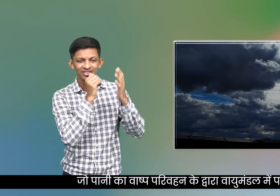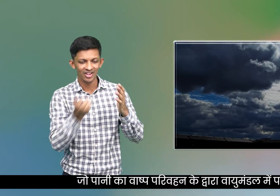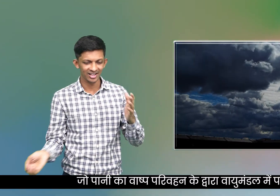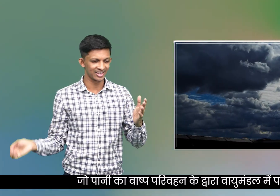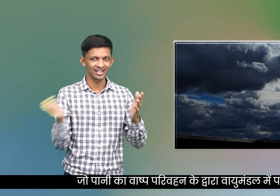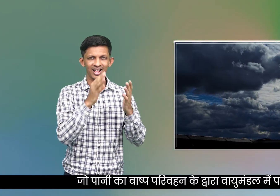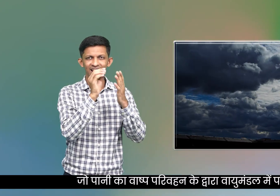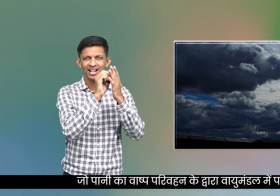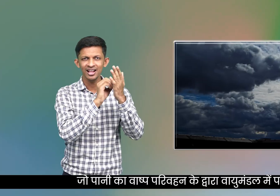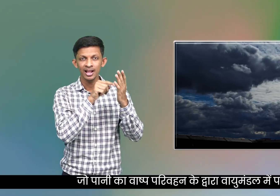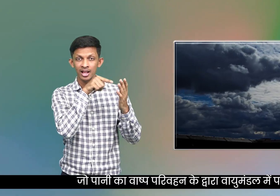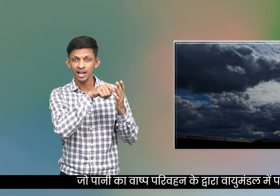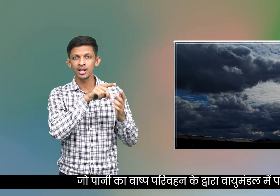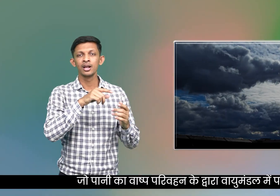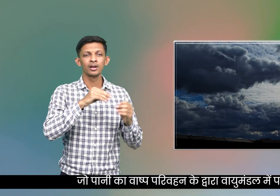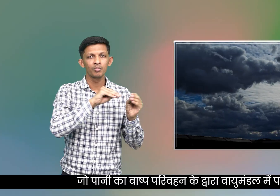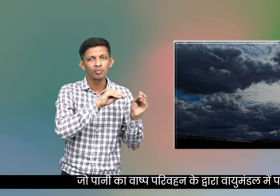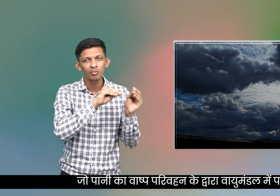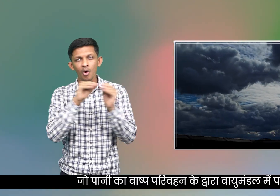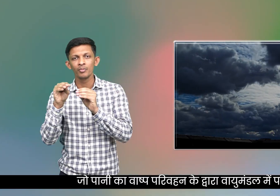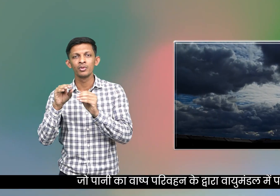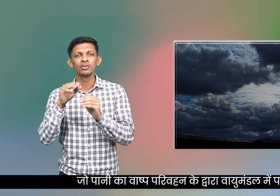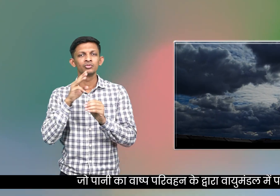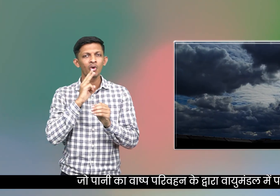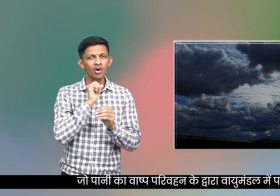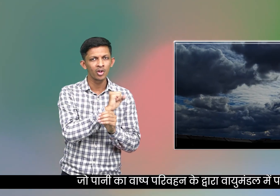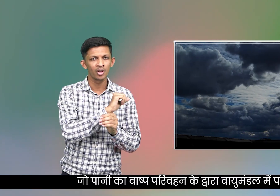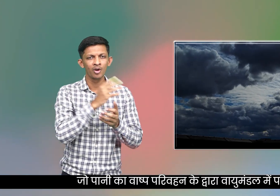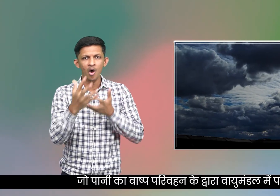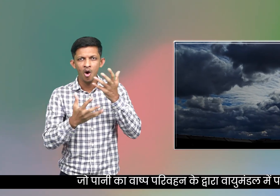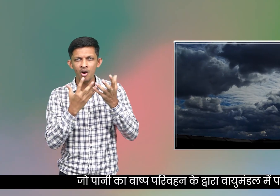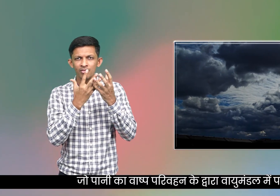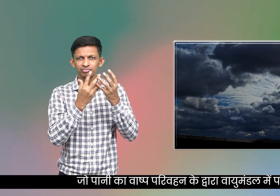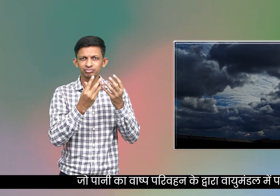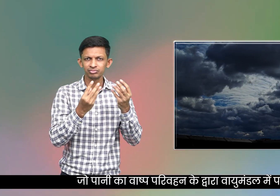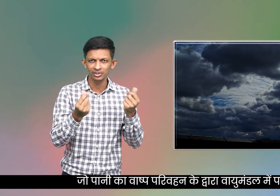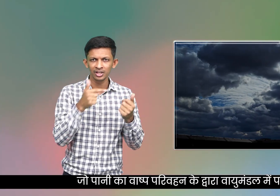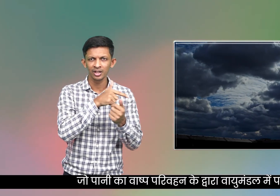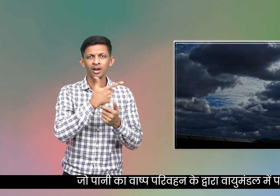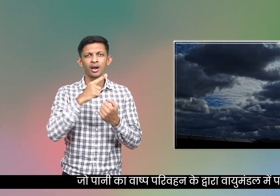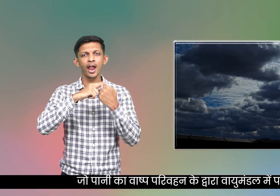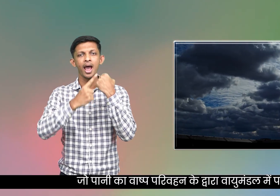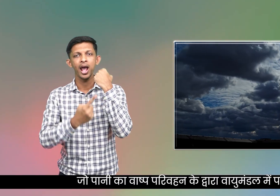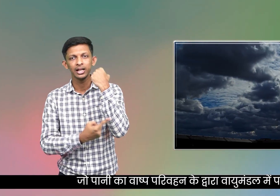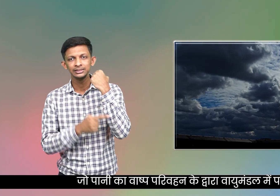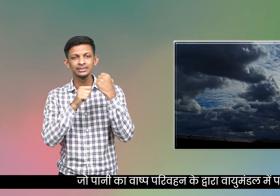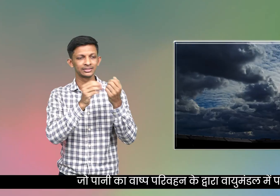जो पानी का वाष्प परिवहन के द्वारा वायुमंडल में पहुंचाता है